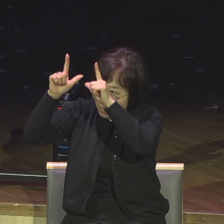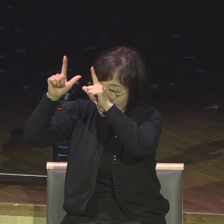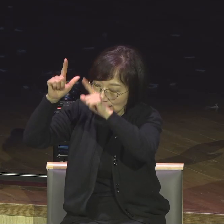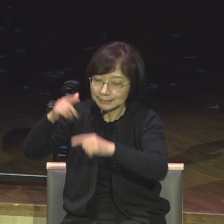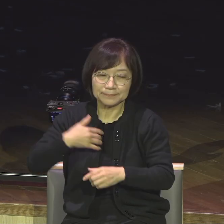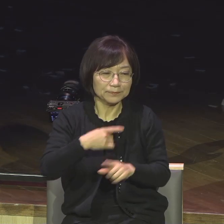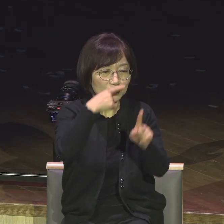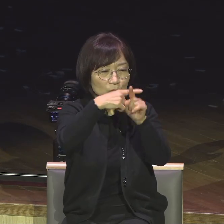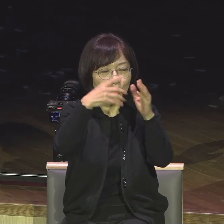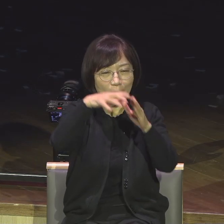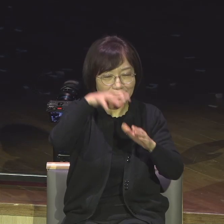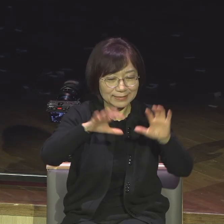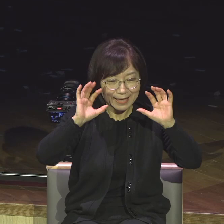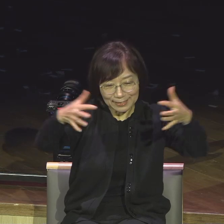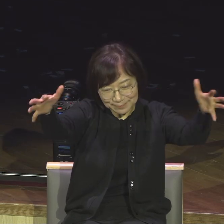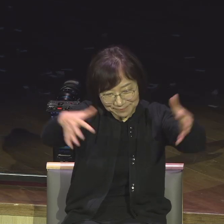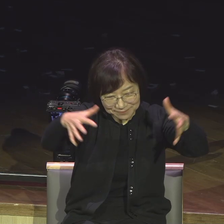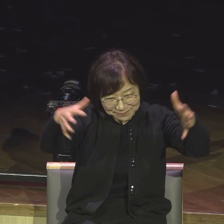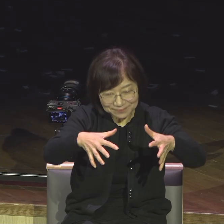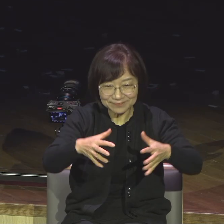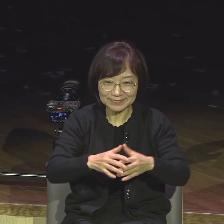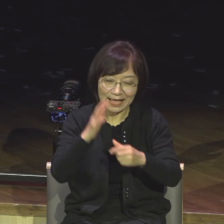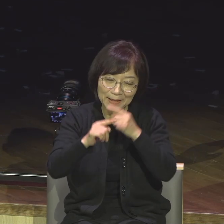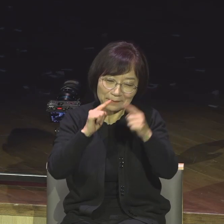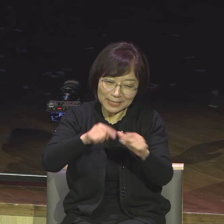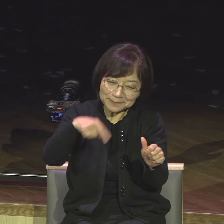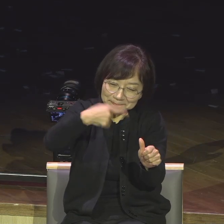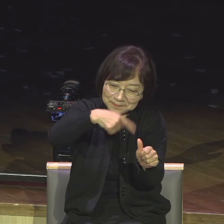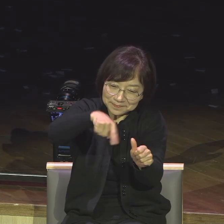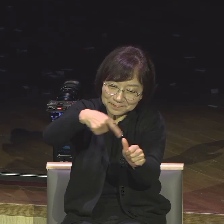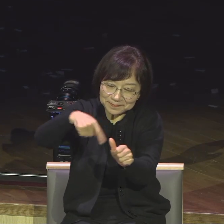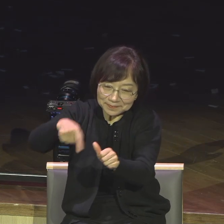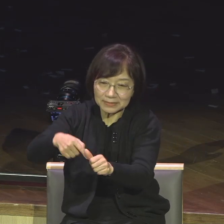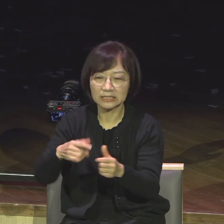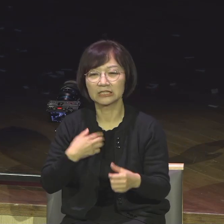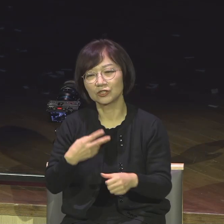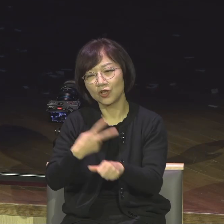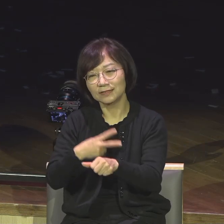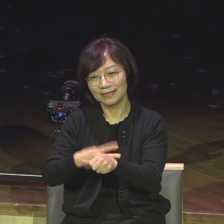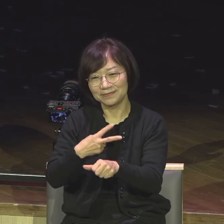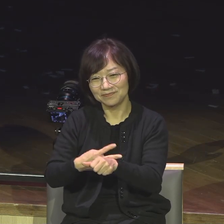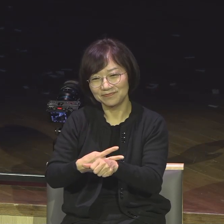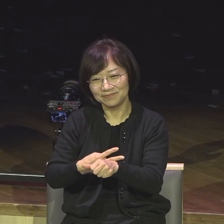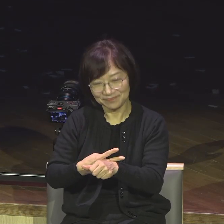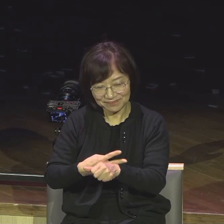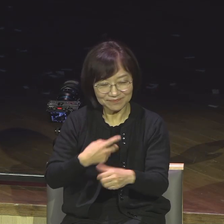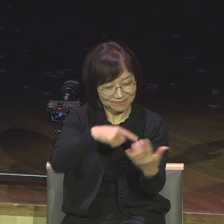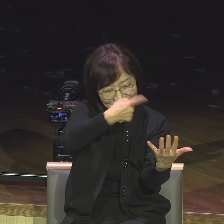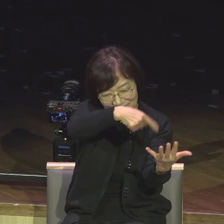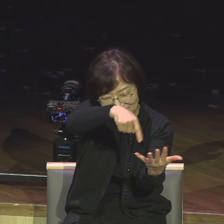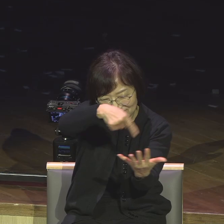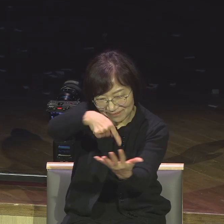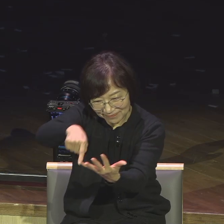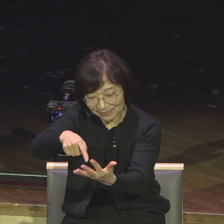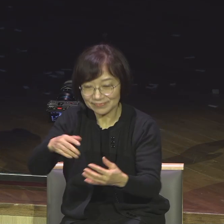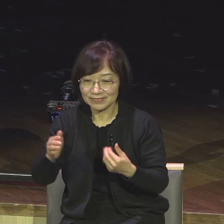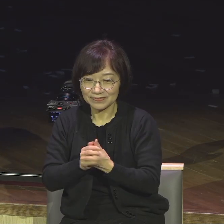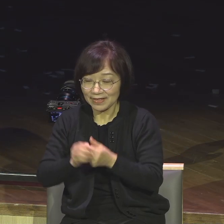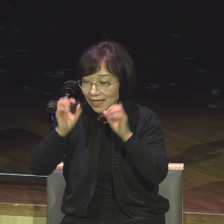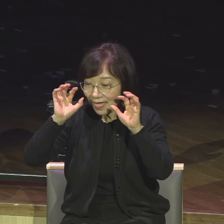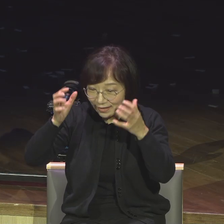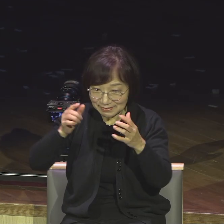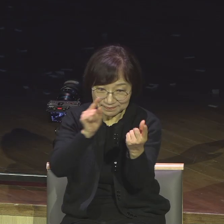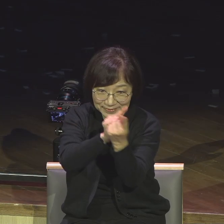말씀을 가르치는 교사가 되었어. 그리고 틈만 나면 너희들 같은 아이들을